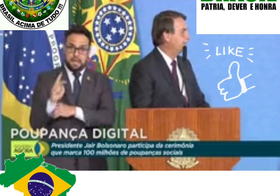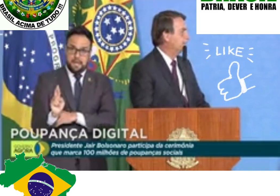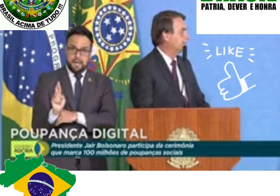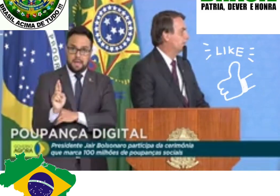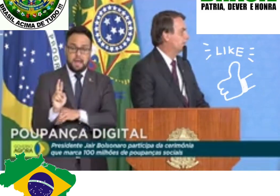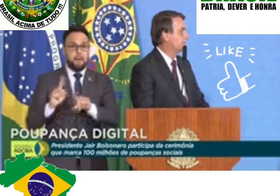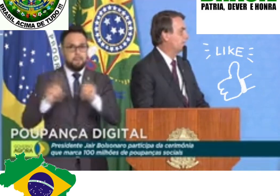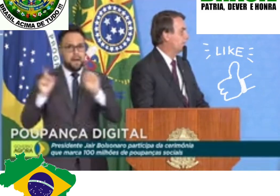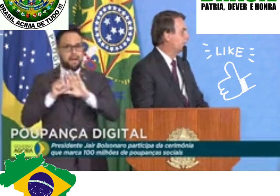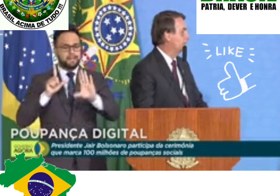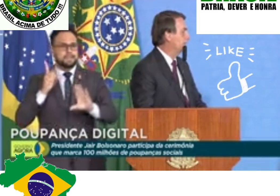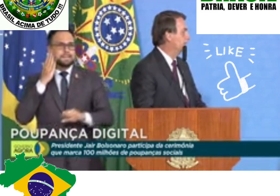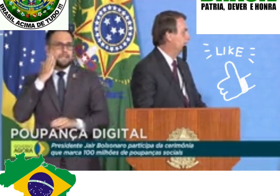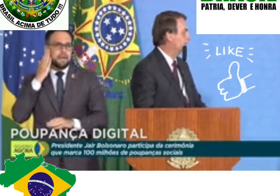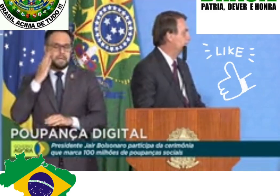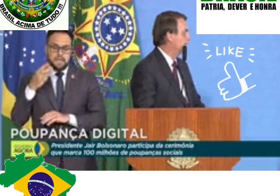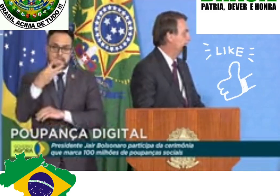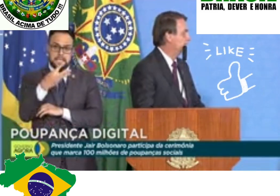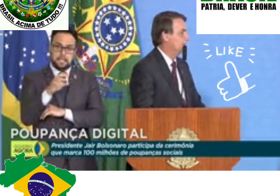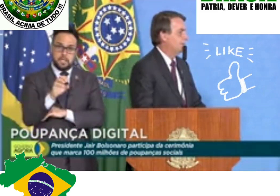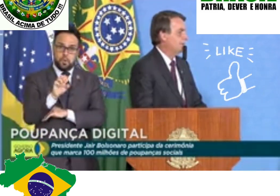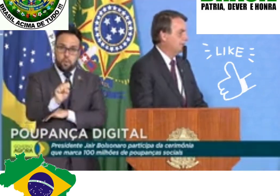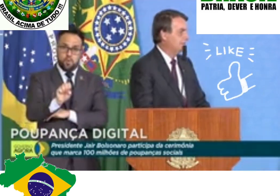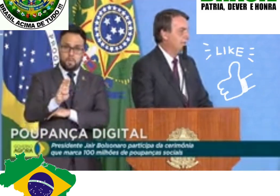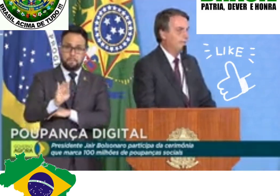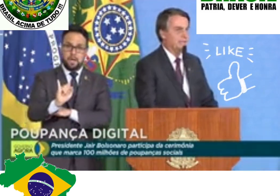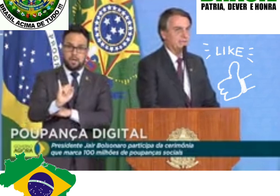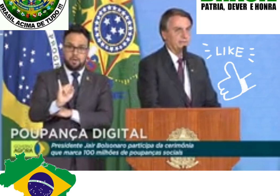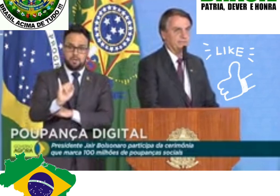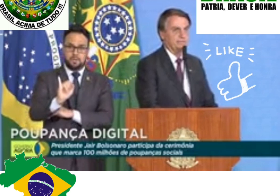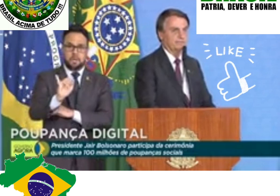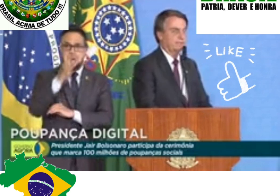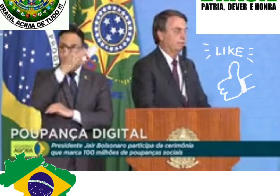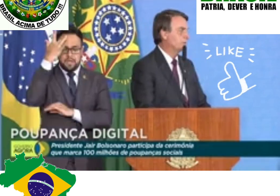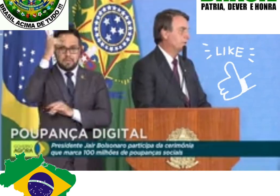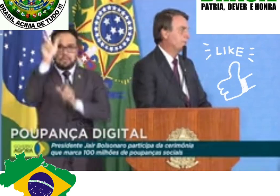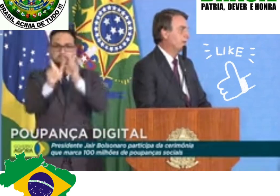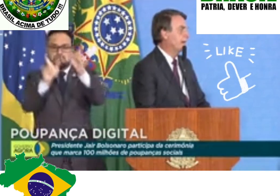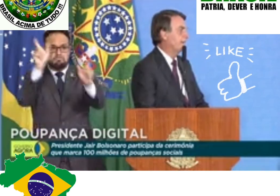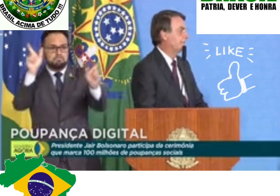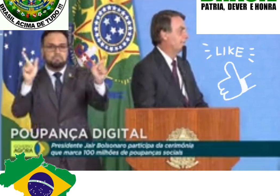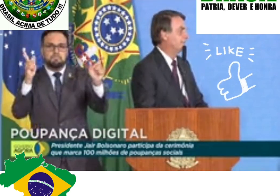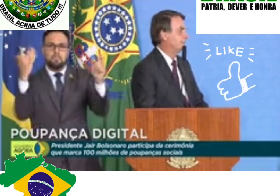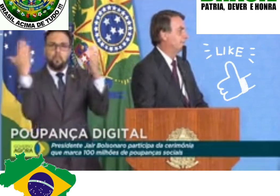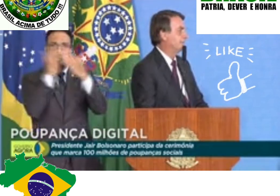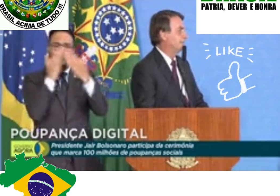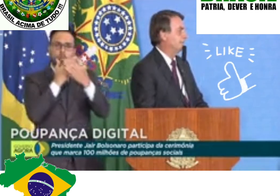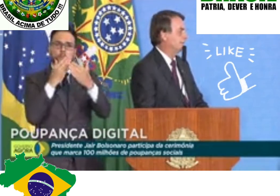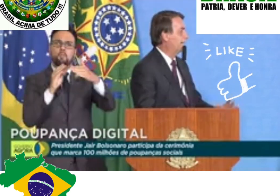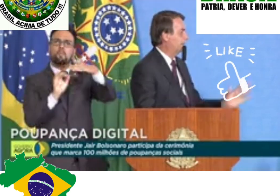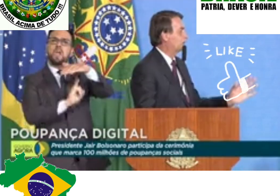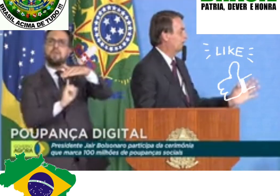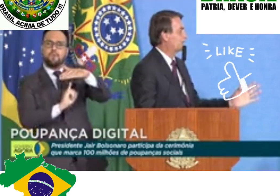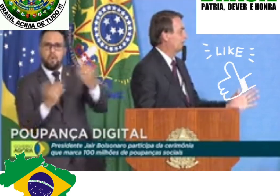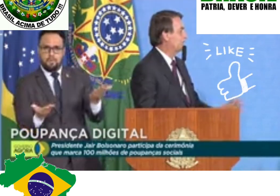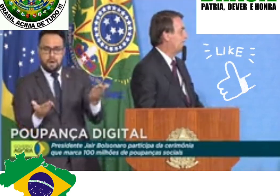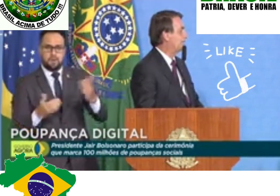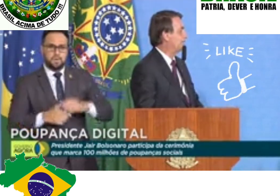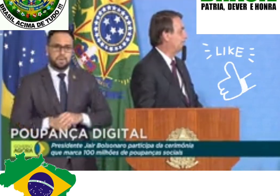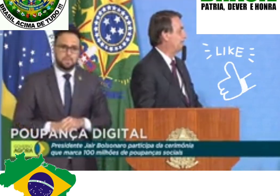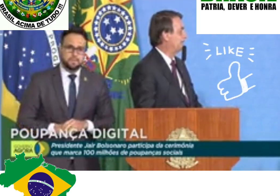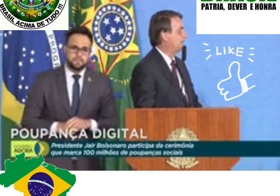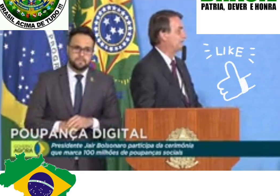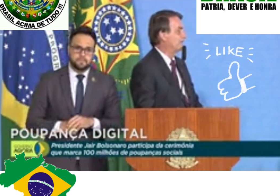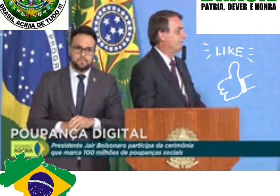E sabíamos dos 38 milhões de invisíveis dos informais. Além do churrasquinho de